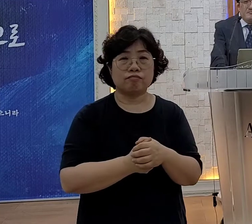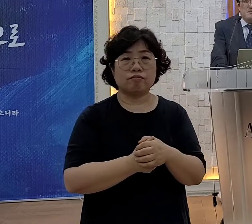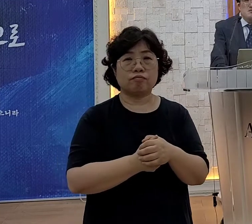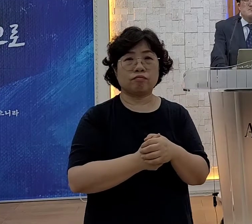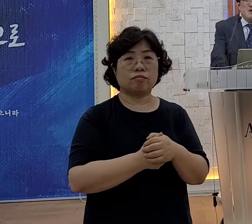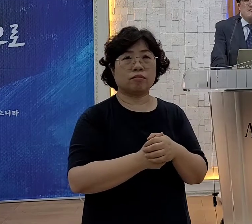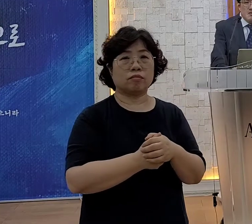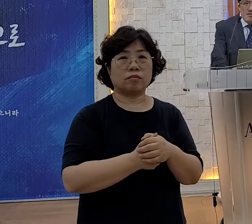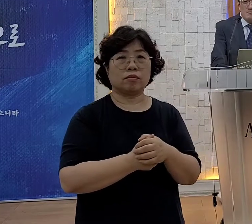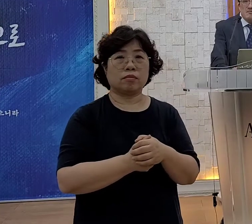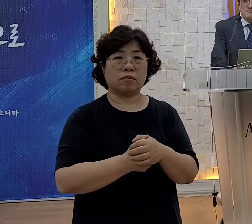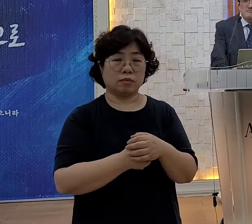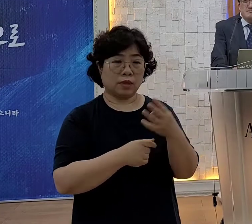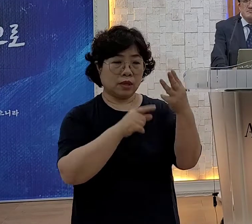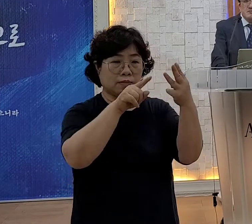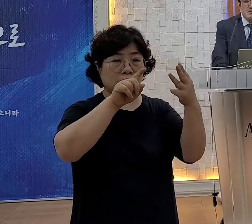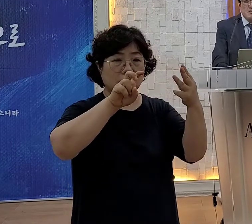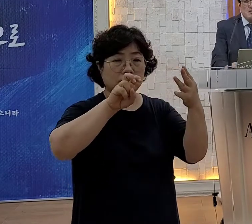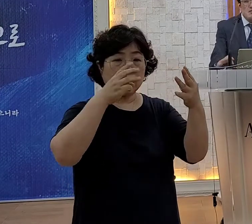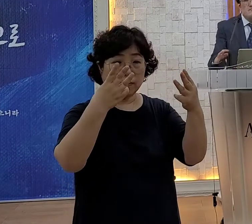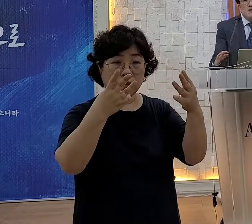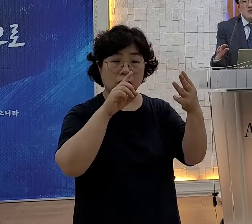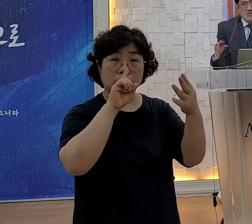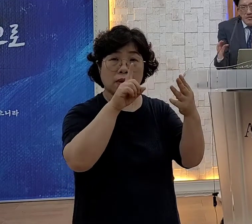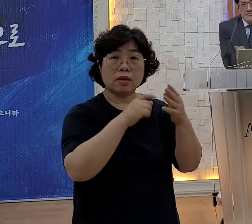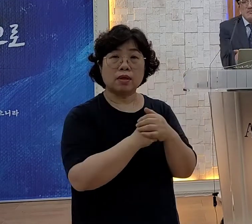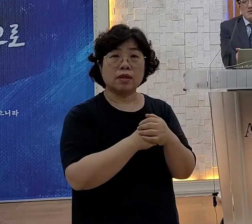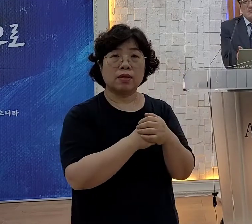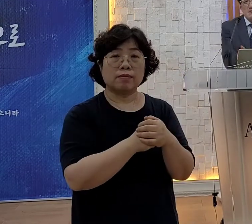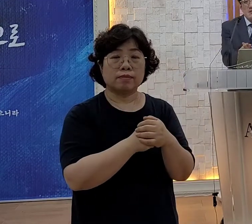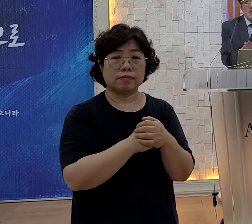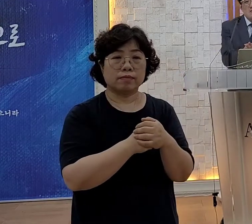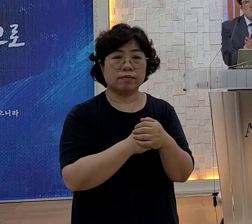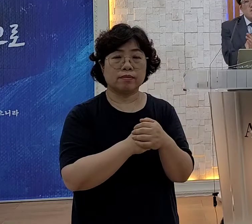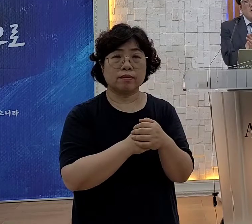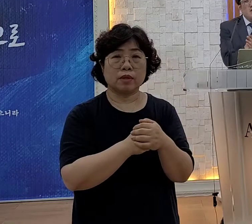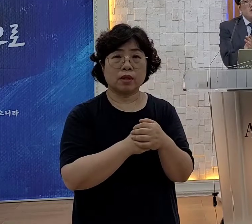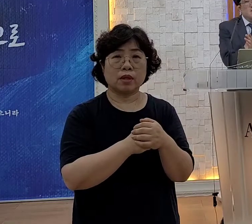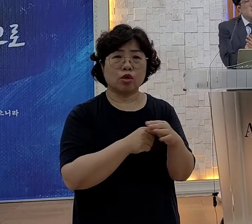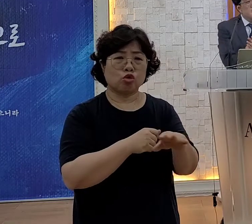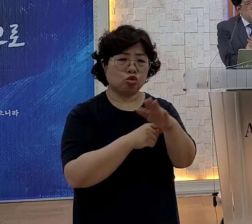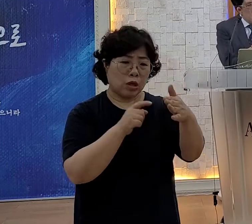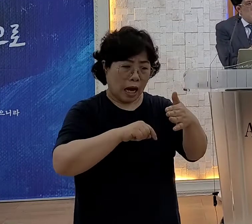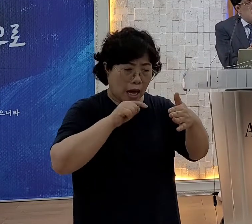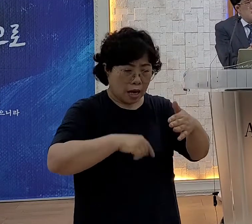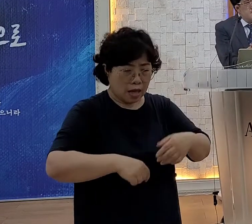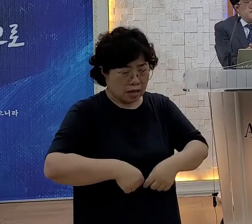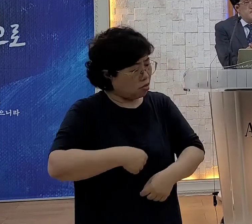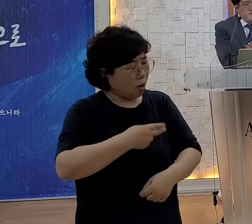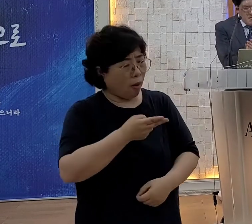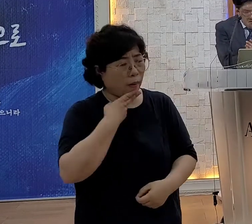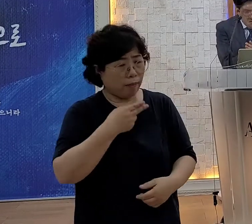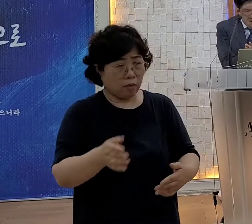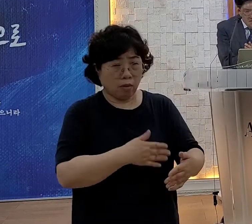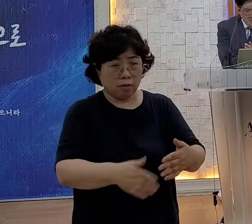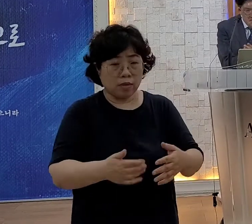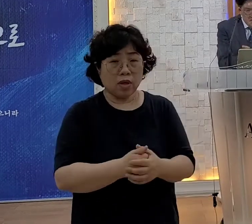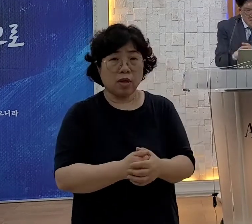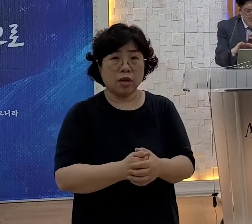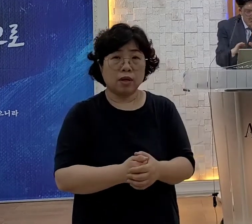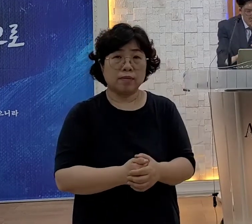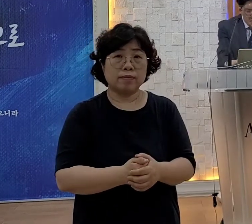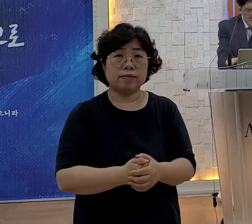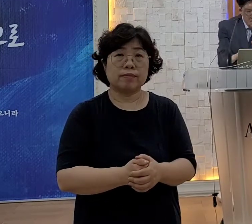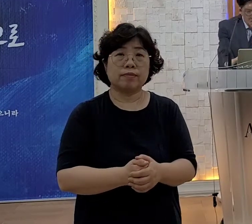있는데요. 23절에 한번 이 말이 23절에 있습니다. 우리 안에 있는 의는 없다. 어디 그런 말이